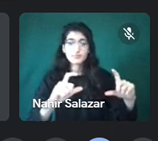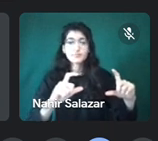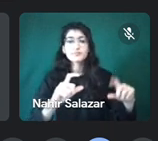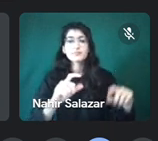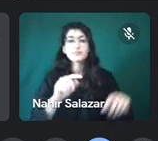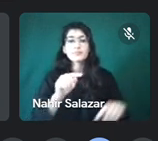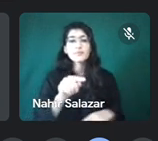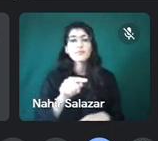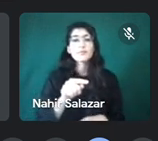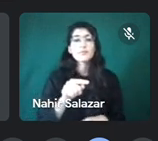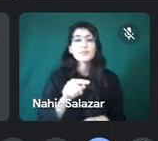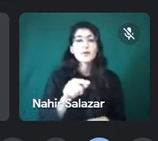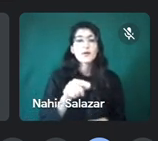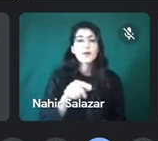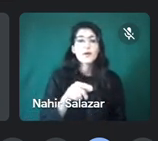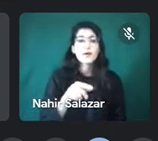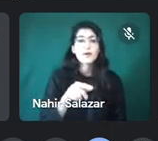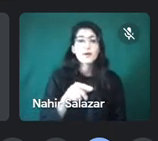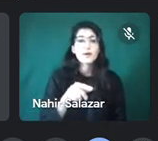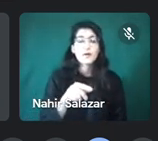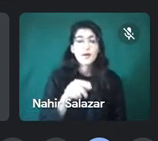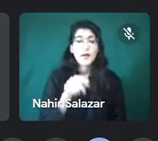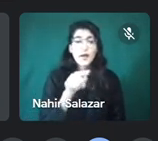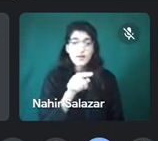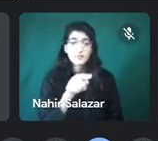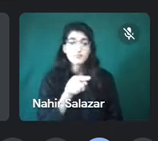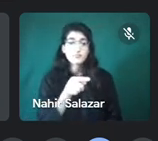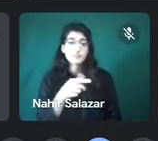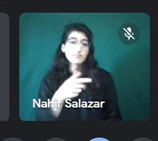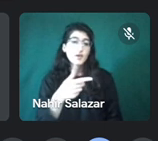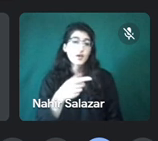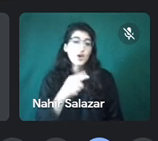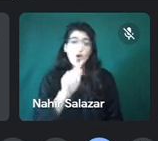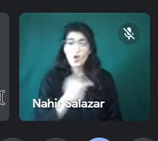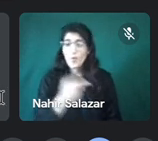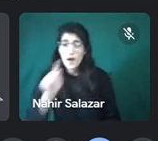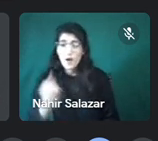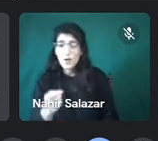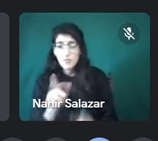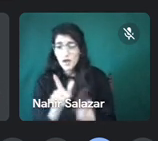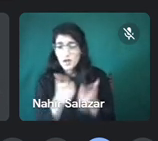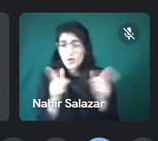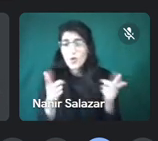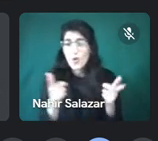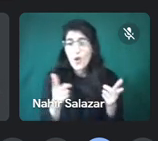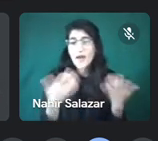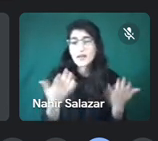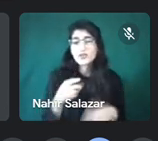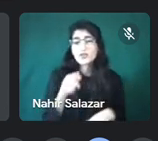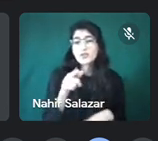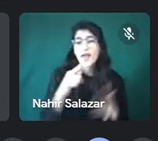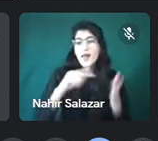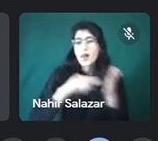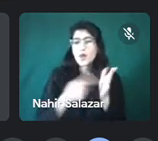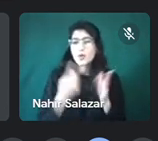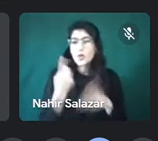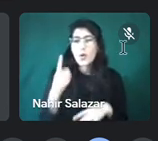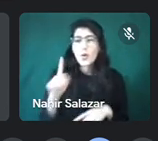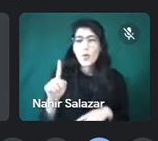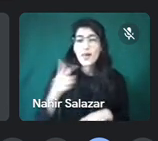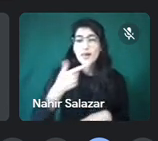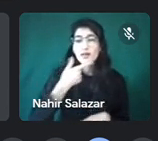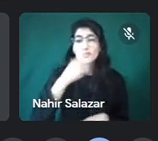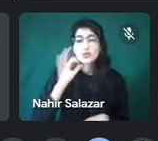sustantivos, porque no están separados por comas. Entonces quiere decir que el núcleo es Societies y los demás